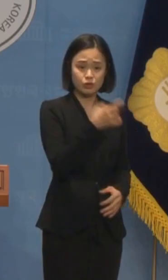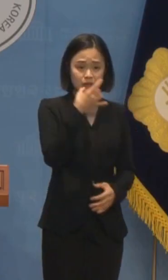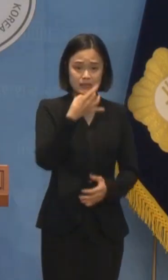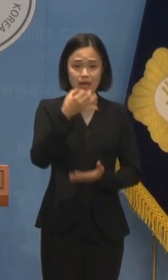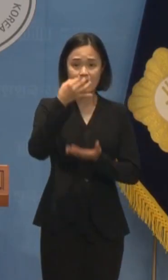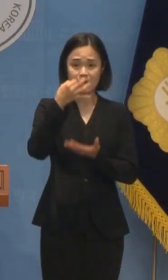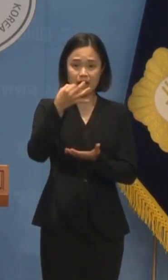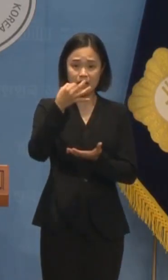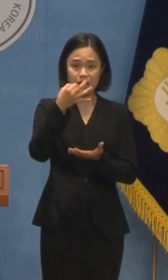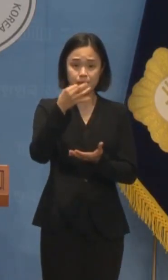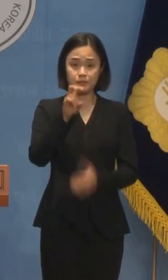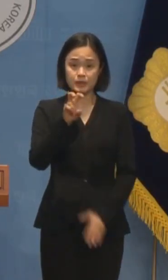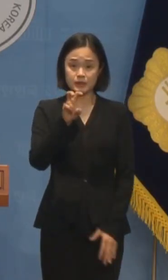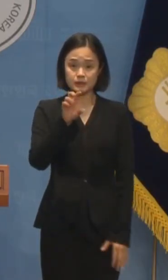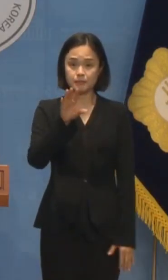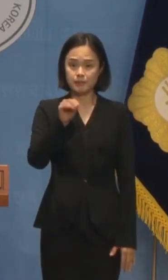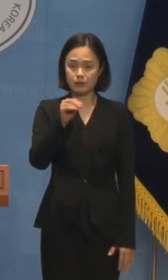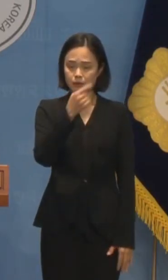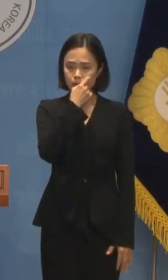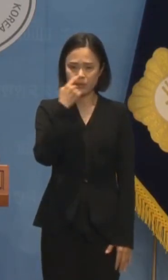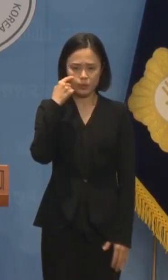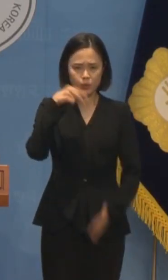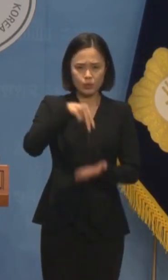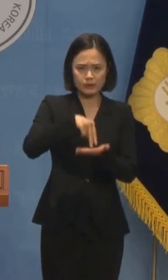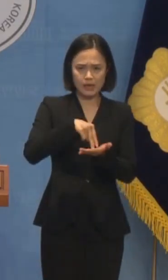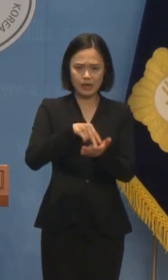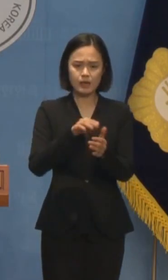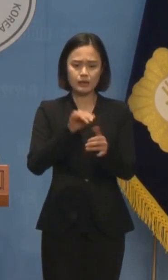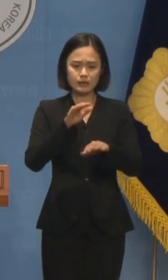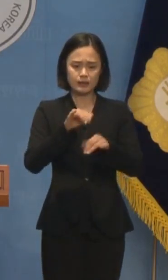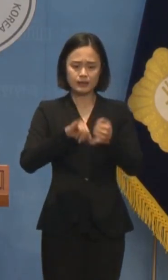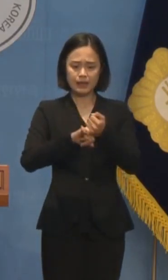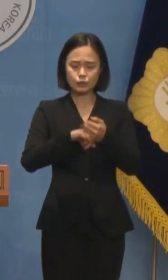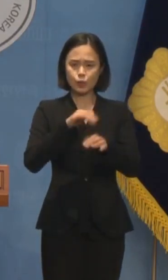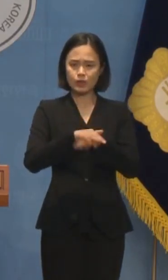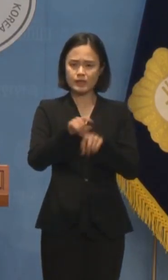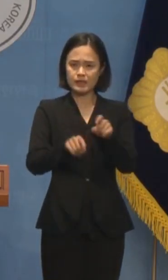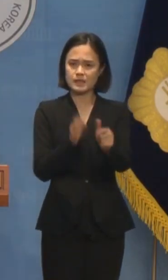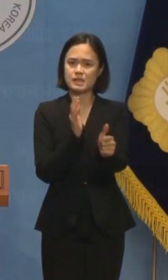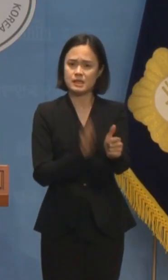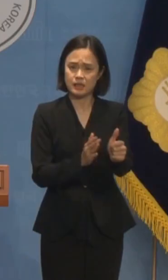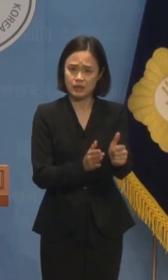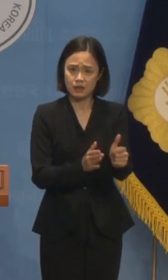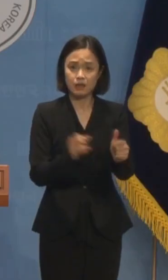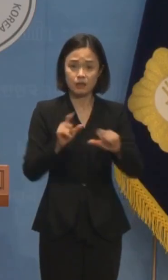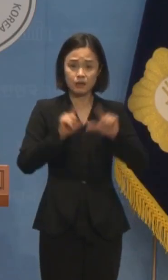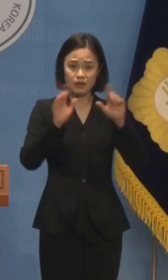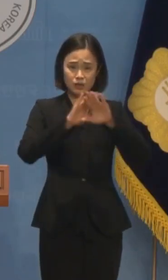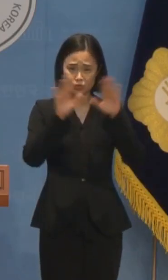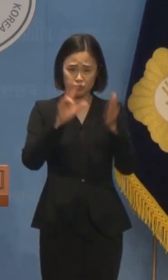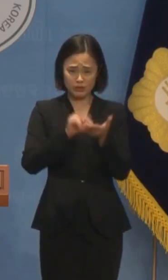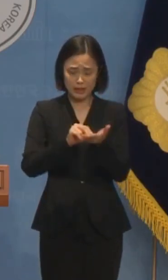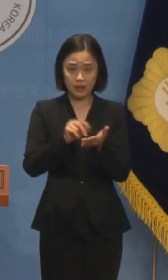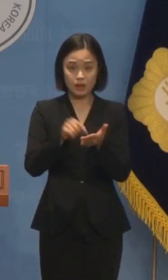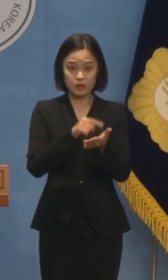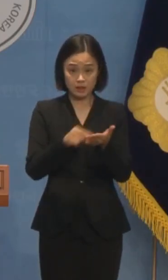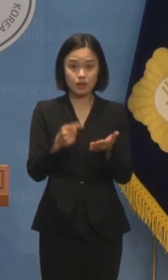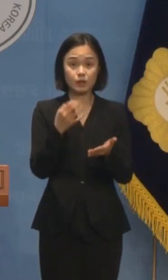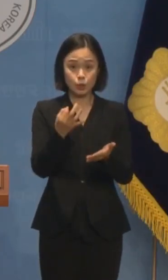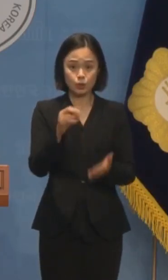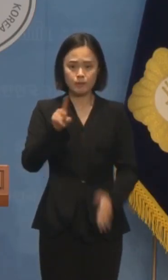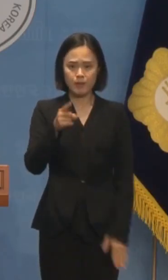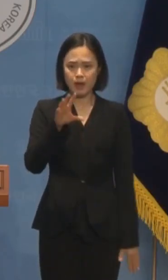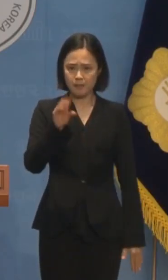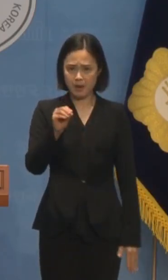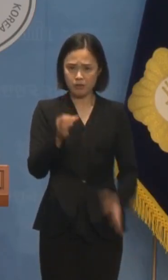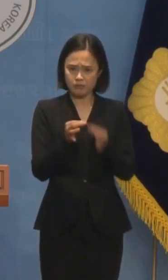원 보장 약속 이행과 기후재난금 100만 원으로 농업과 농민을 살려야